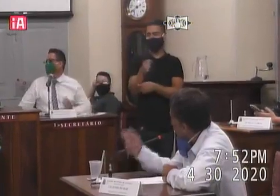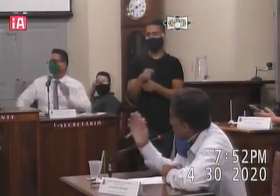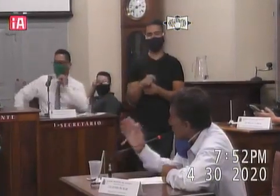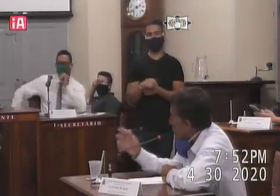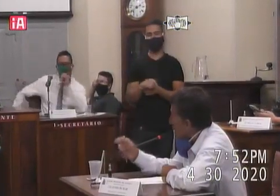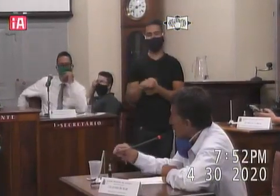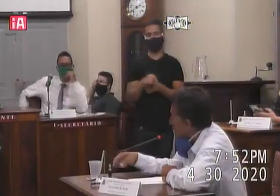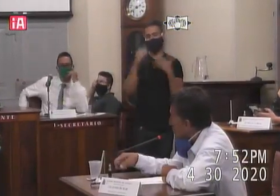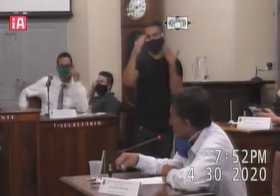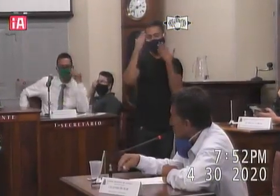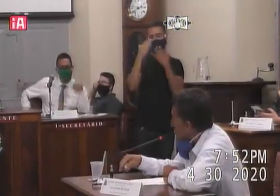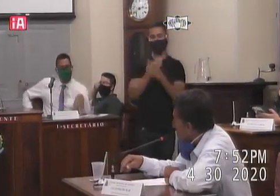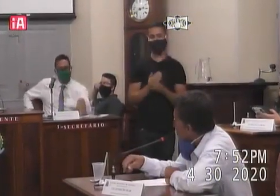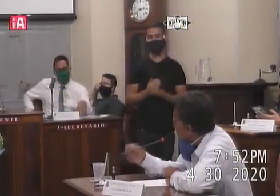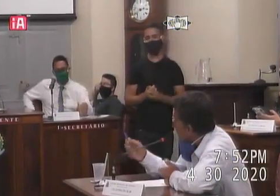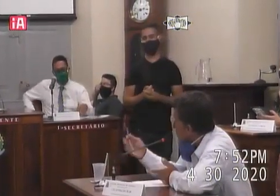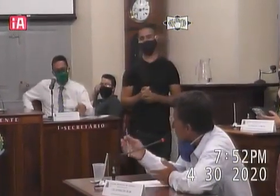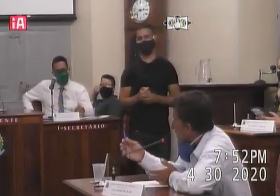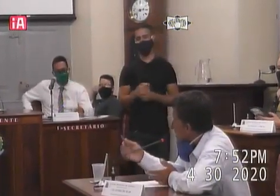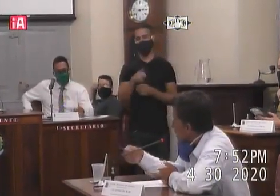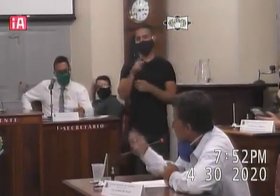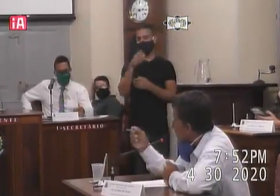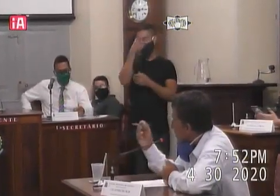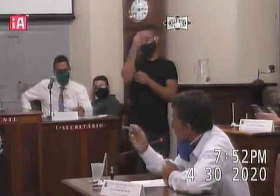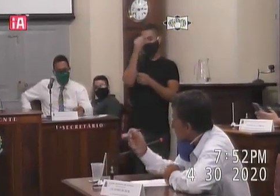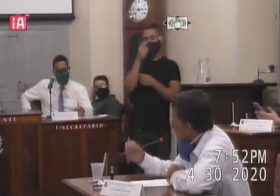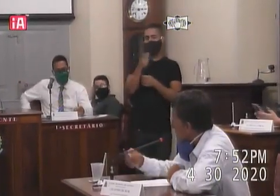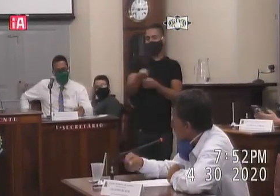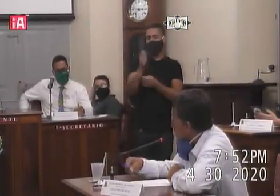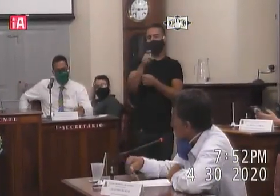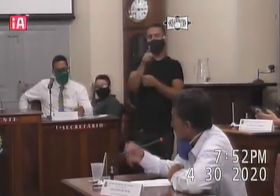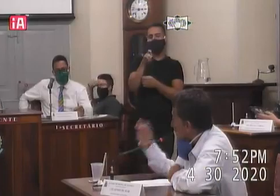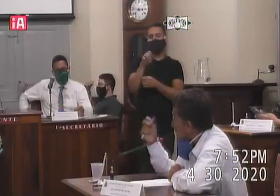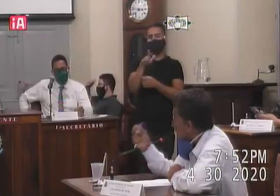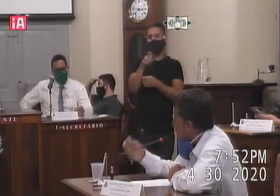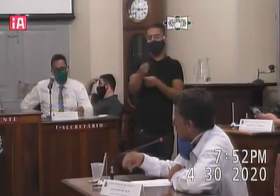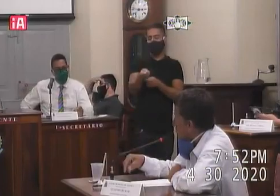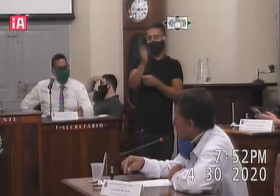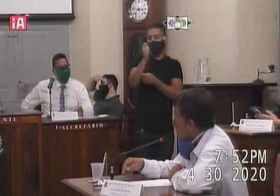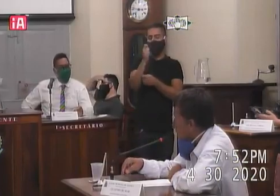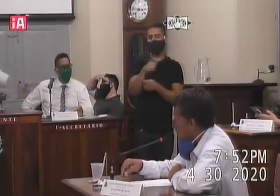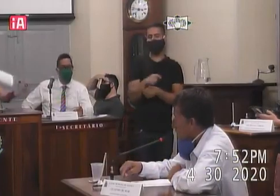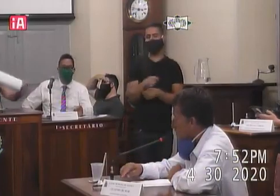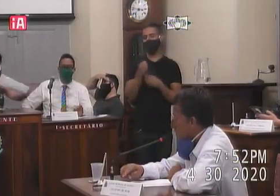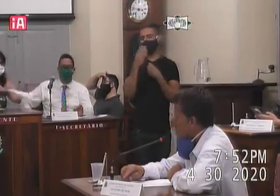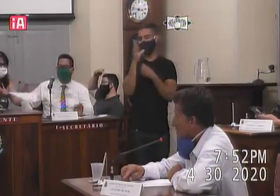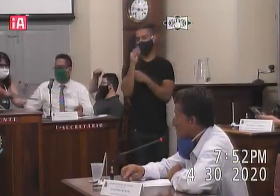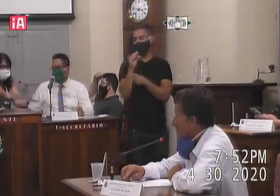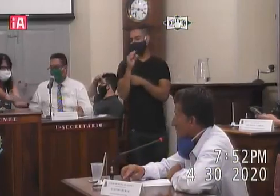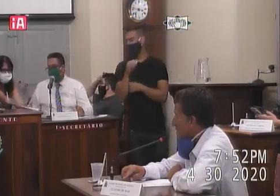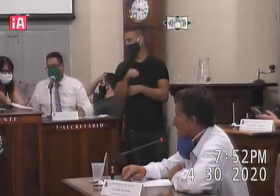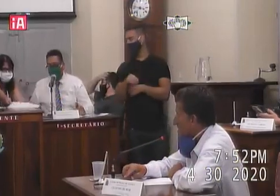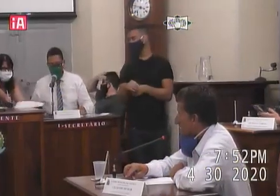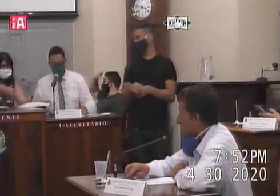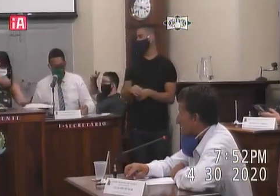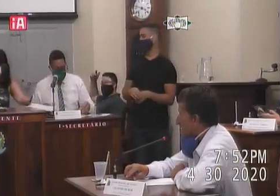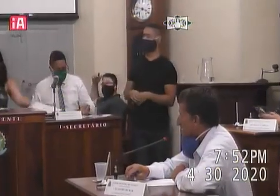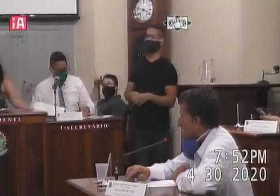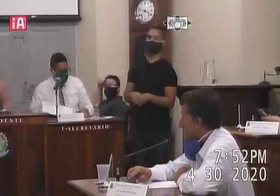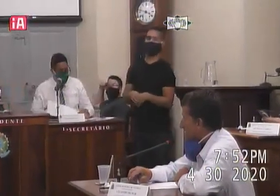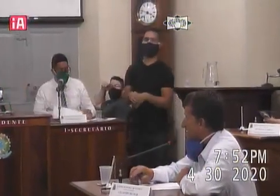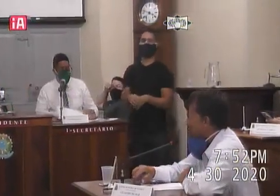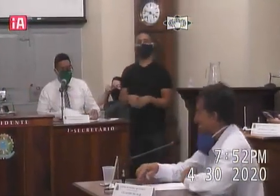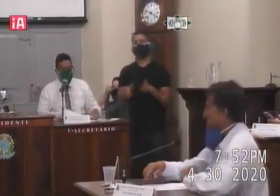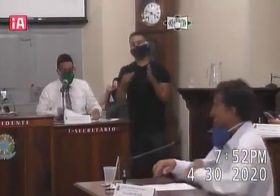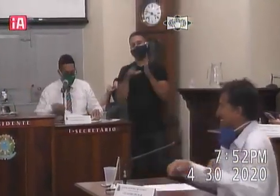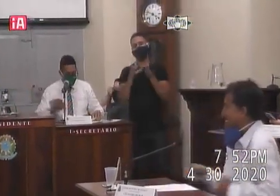lá. Obrigado. Pedro, não esquece não, um piau para cada vereador. Está lotado lá. Boa noite a todos. Antes da